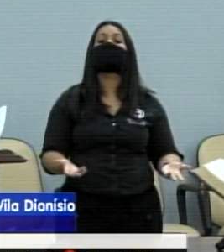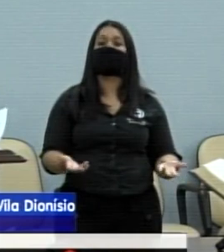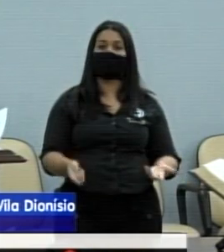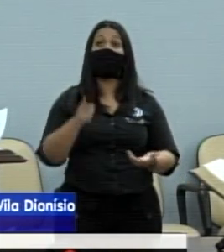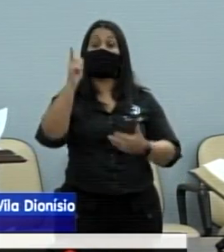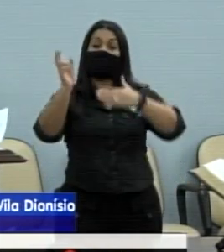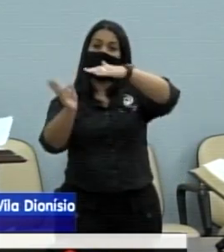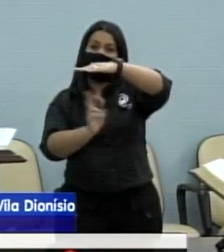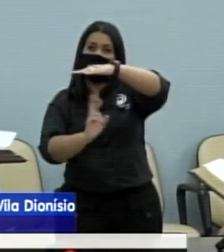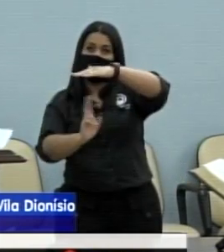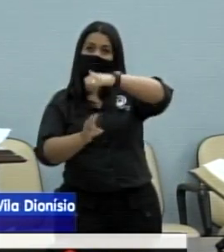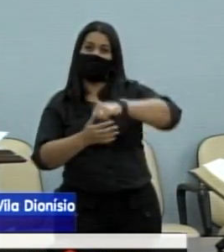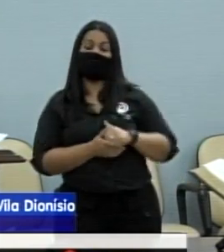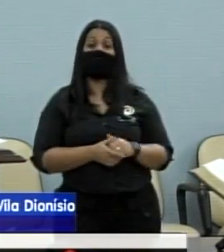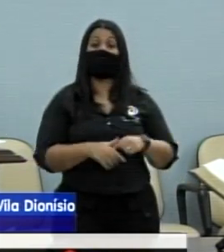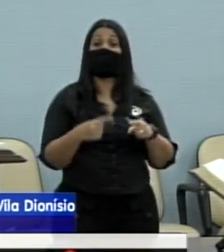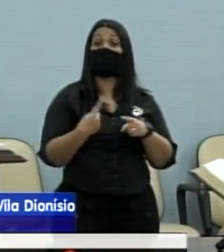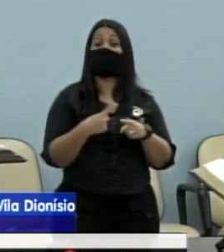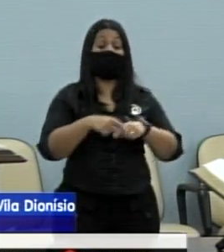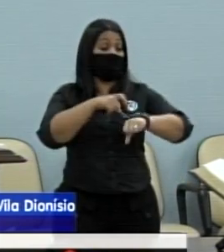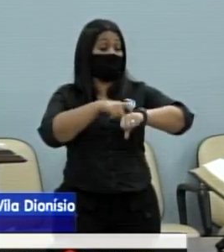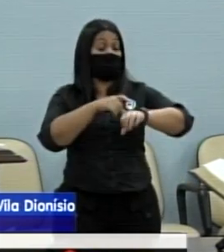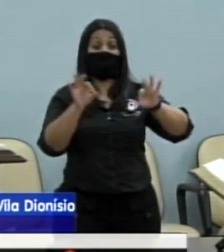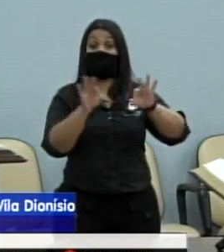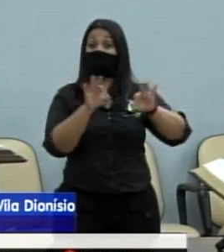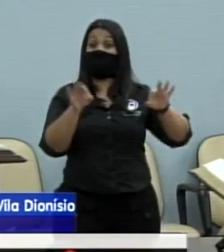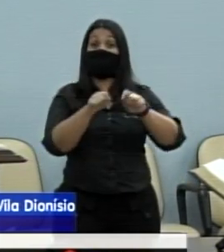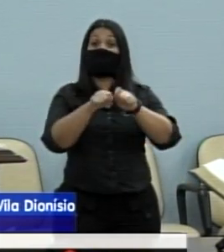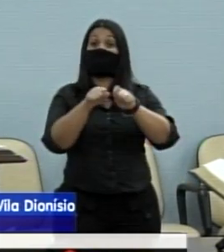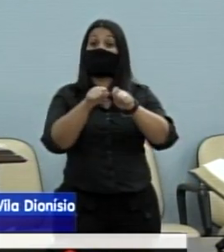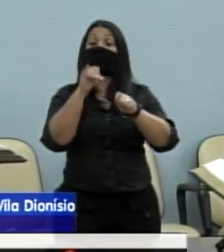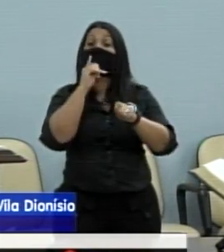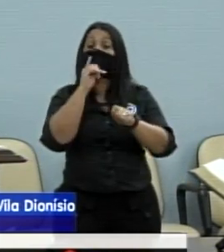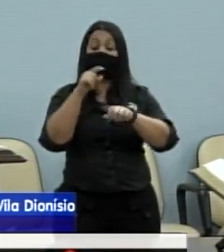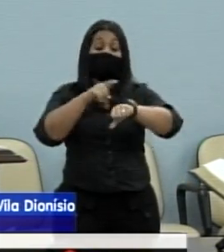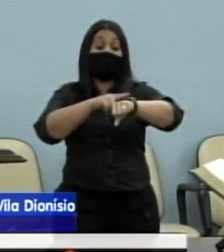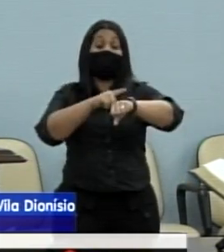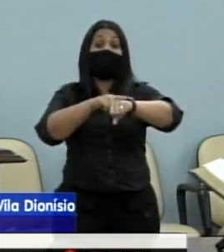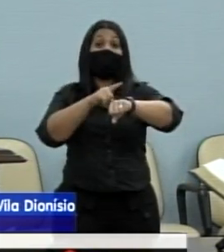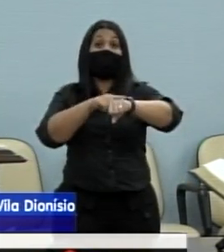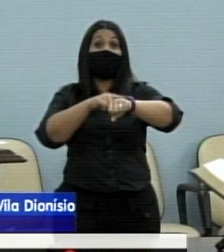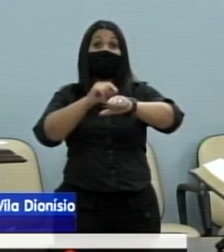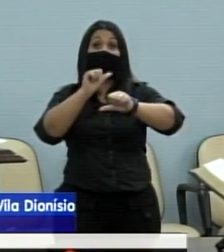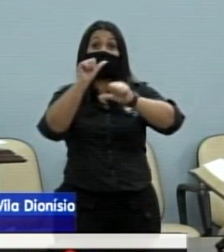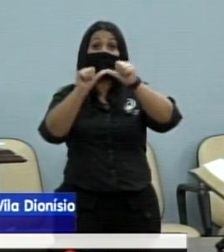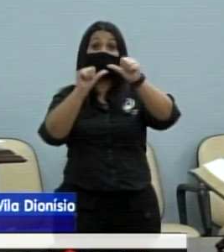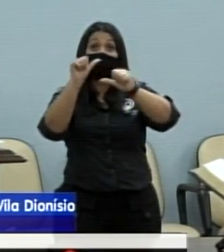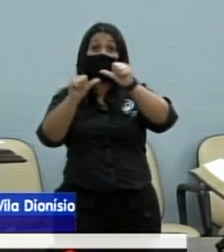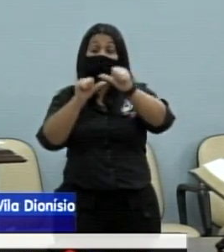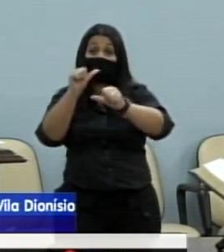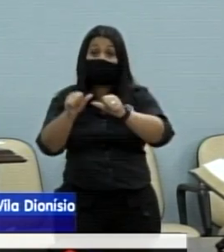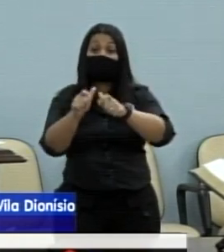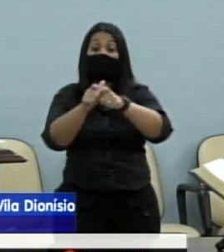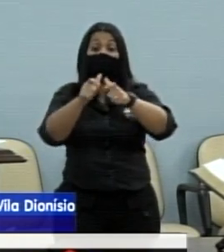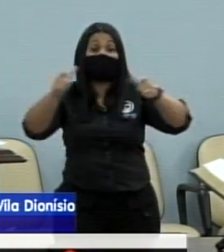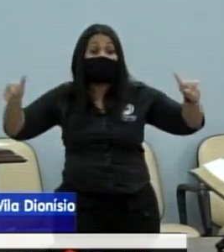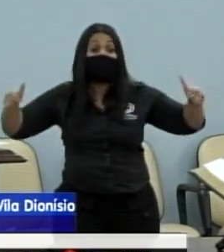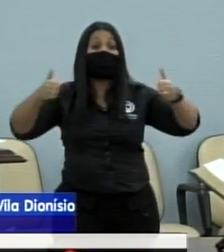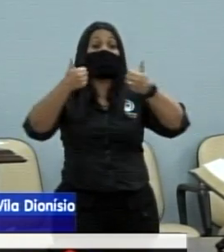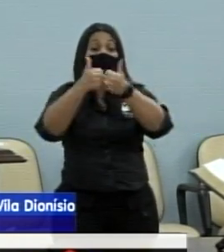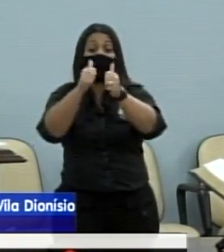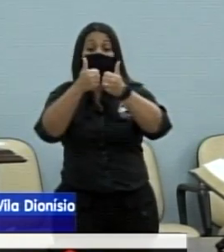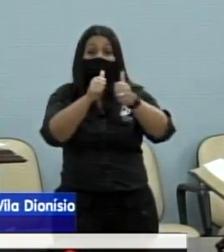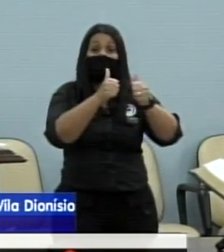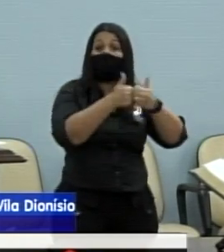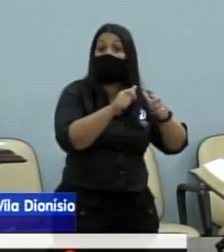covidiário, como pode ser chamado. E que em nenhum momento foi feito um escalonamento de horários. Nenhum momento foi feito um aumento do número de ônibus